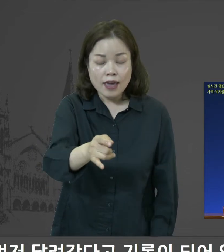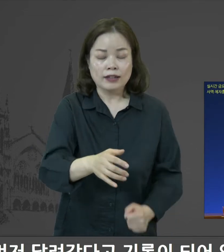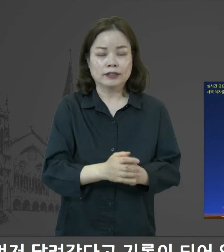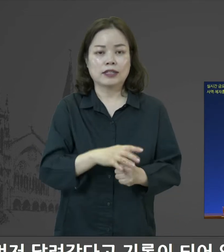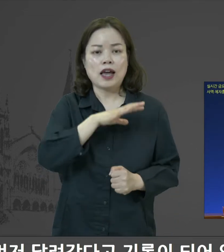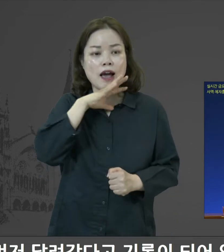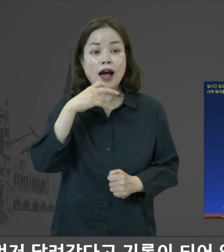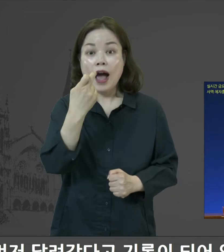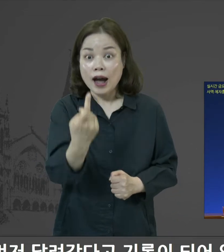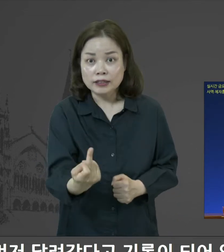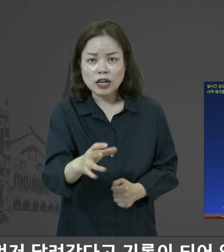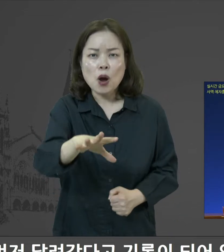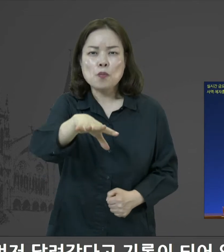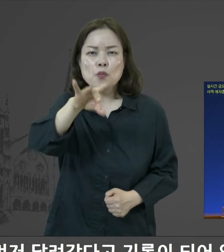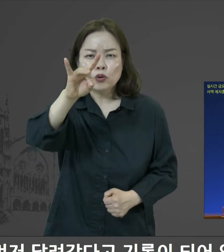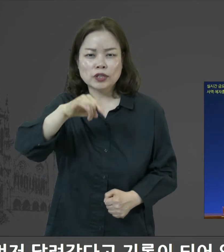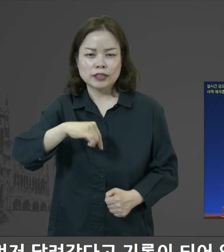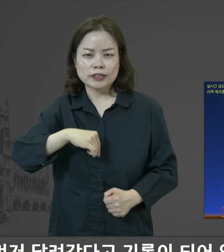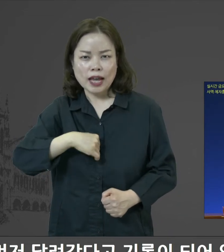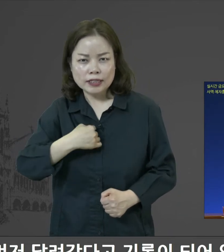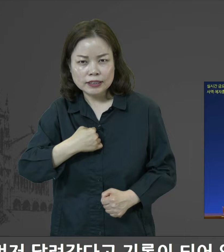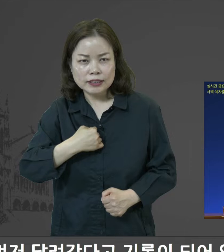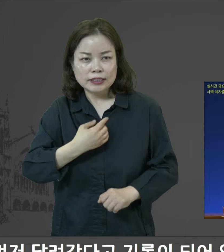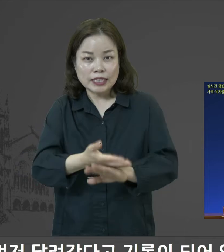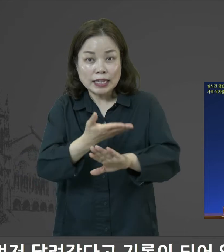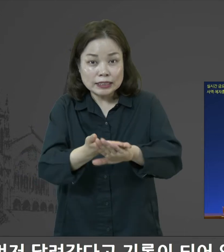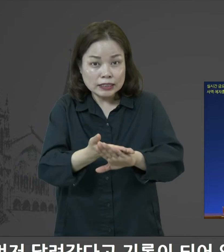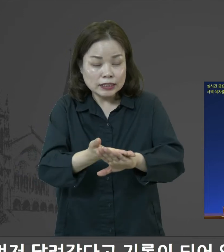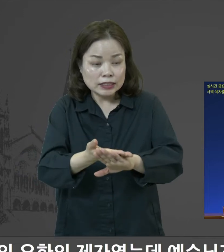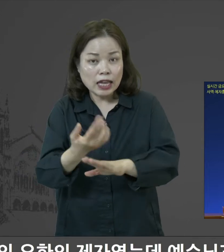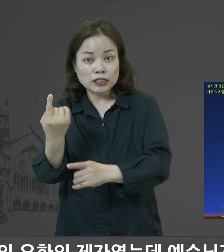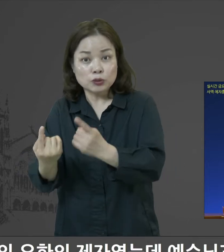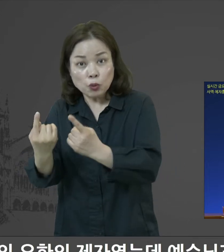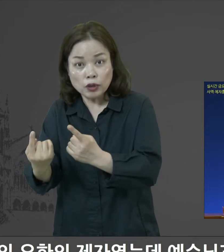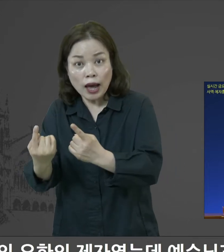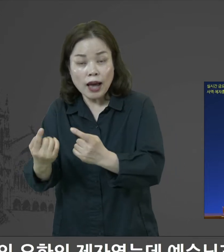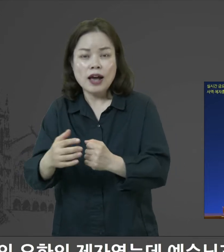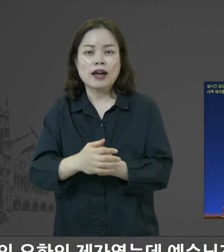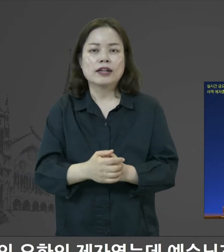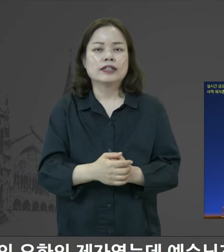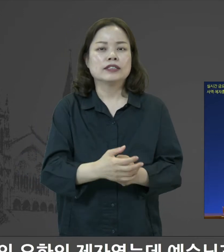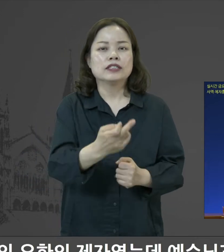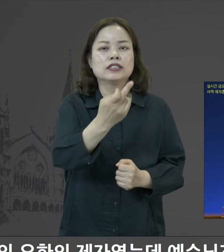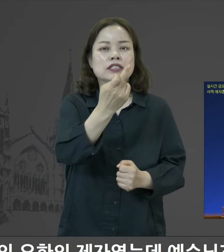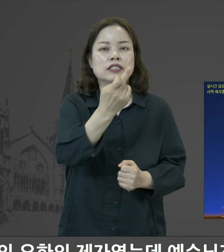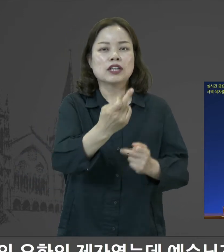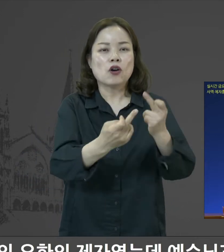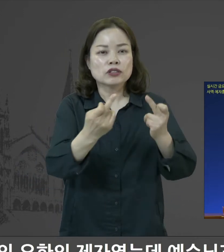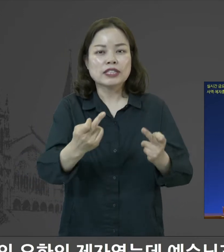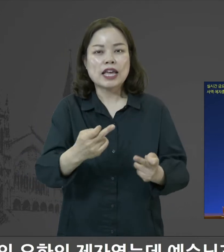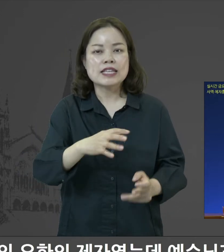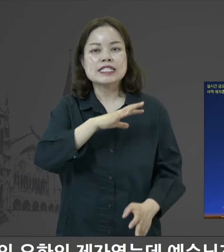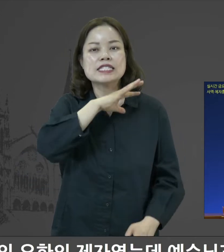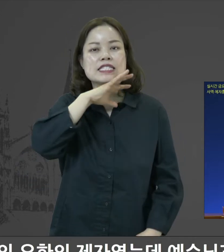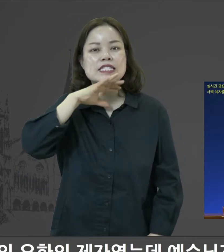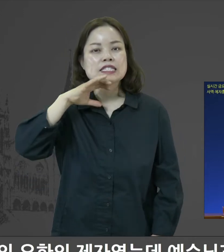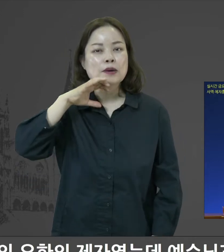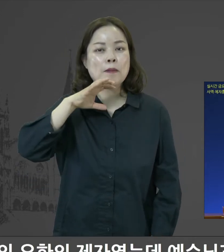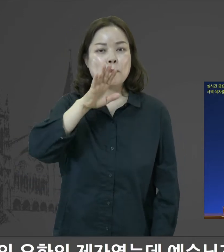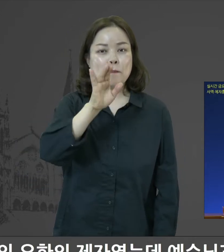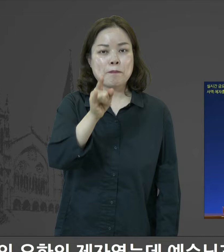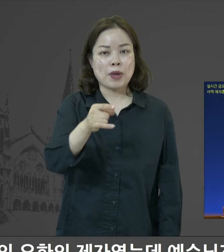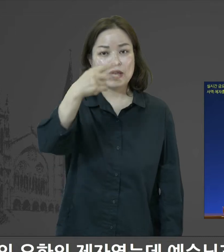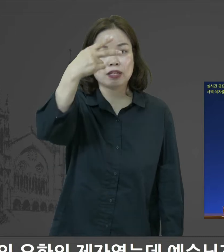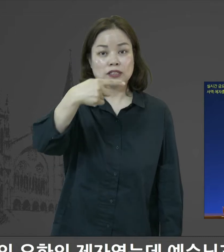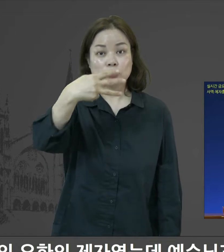안드레가 먼저 자기 형제, 다른 일 어떤 일보다도 먼저 형제 시몬을 찾아가서